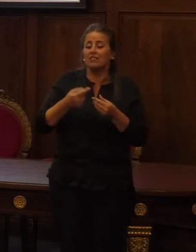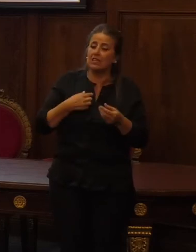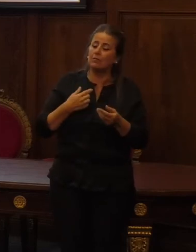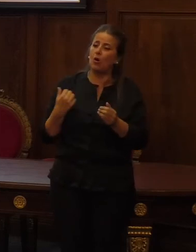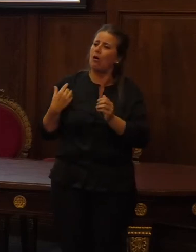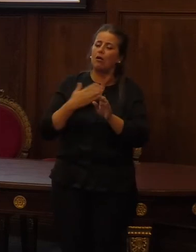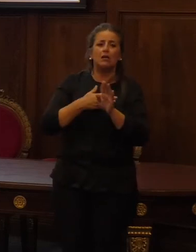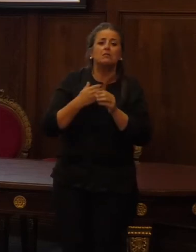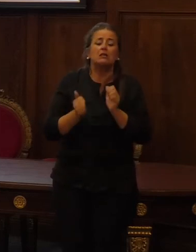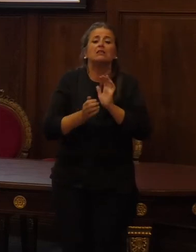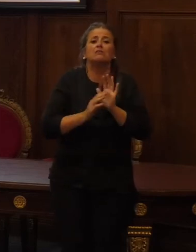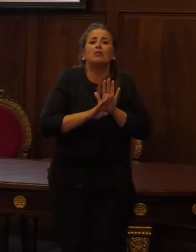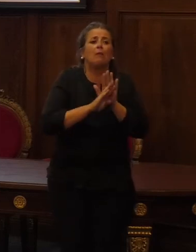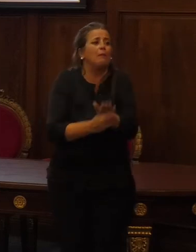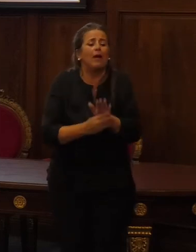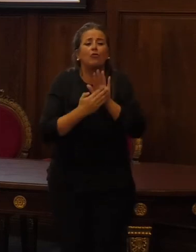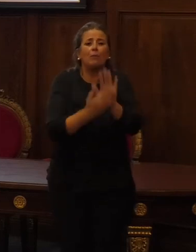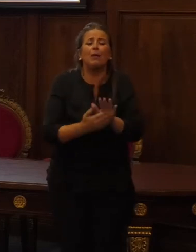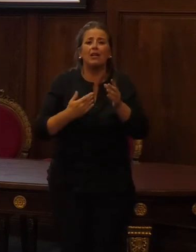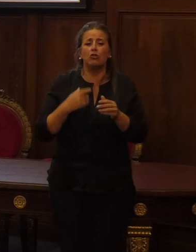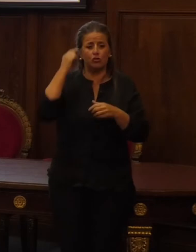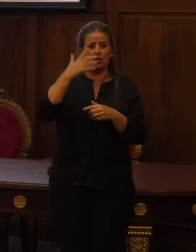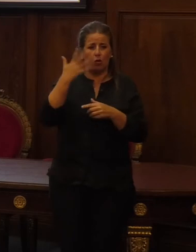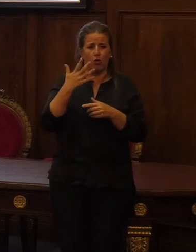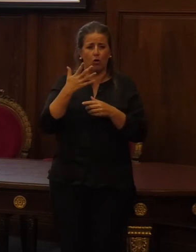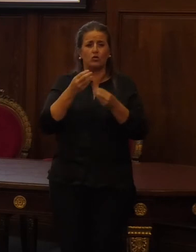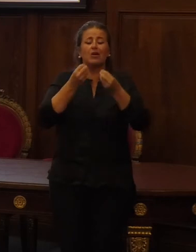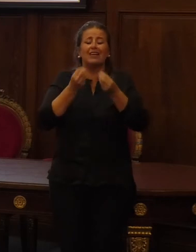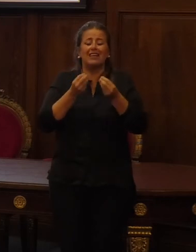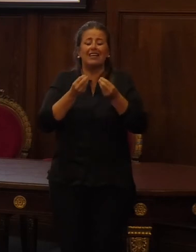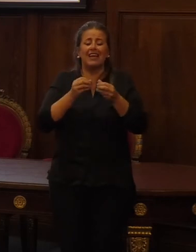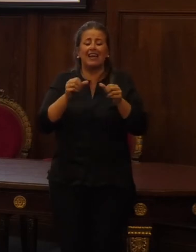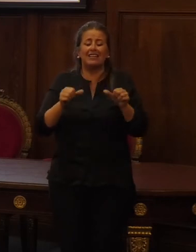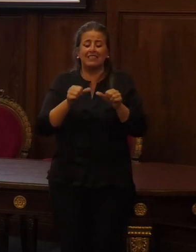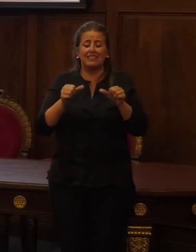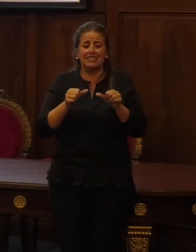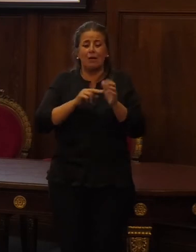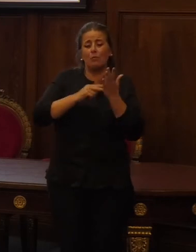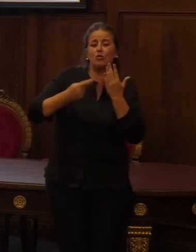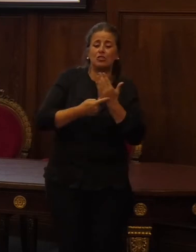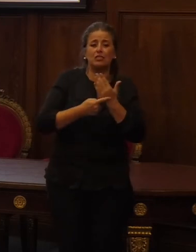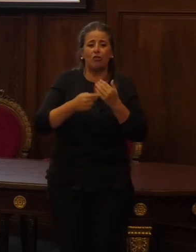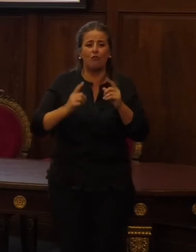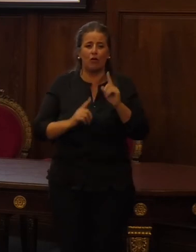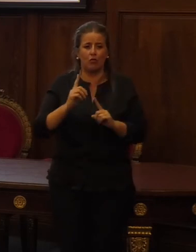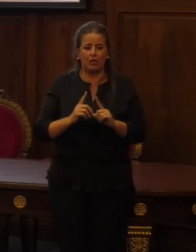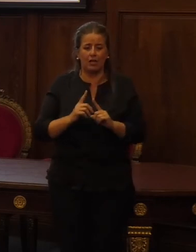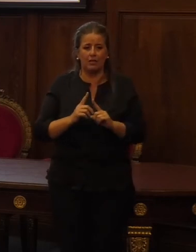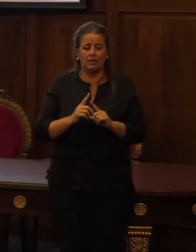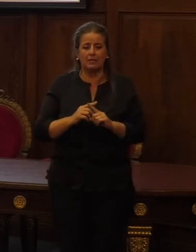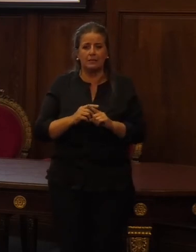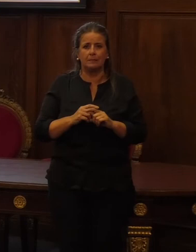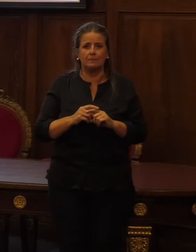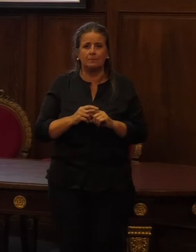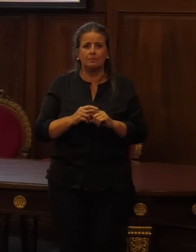facultad eran no psicólogos, pero estaban prendidos en el proyecto de psicología facultad. Fueron Ares